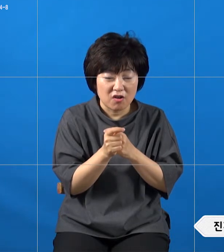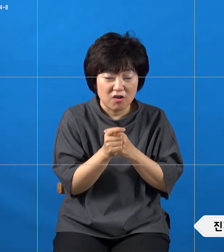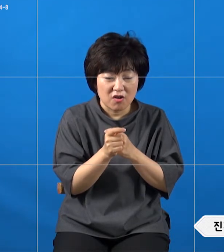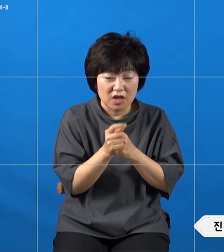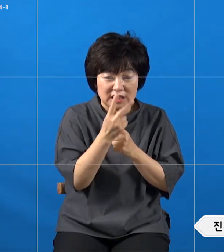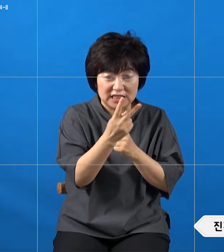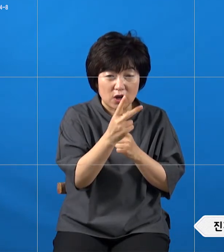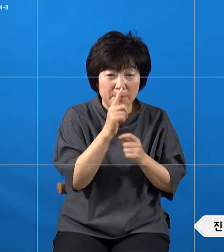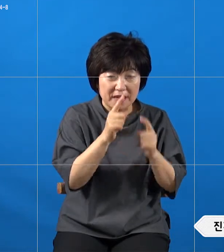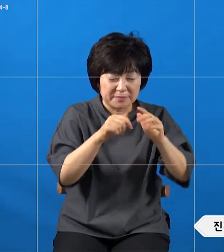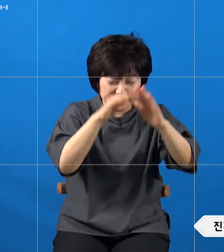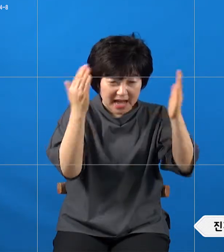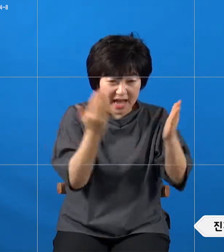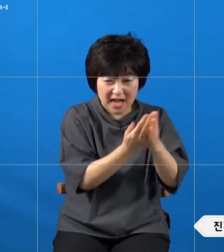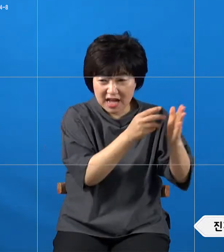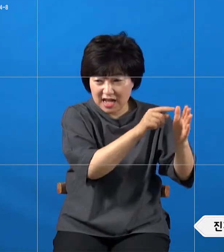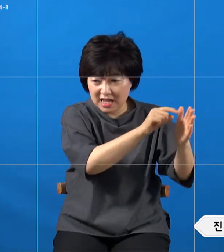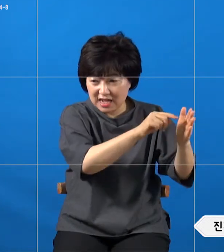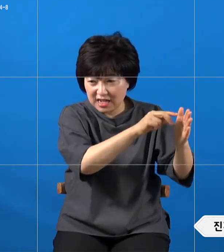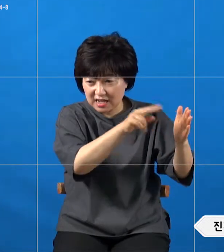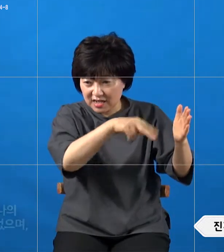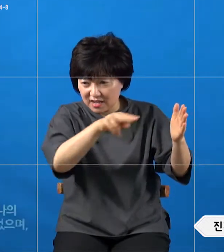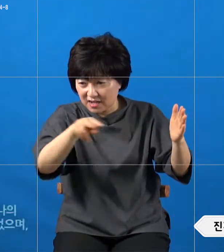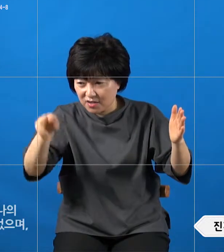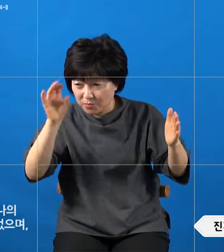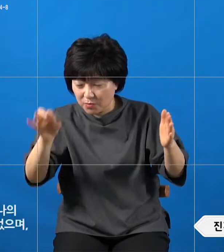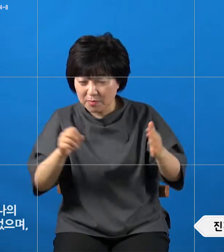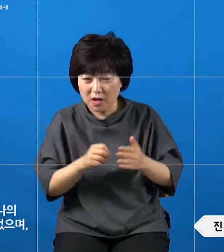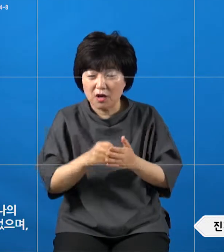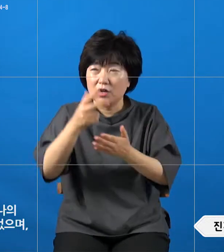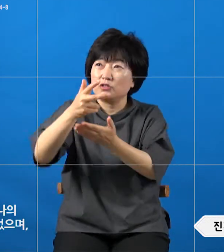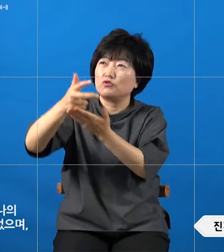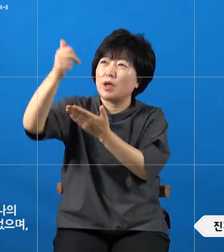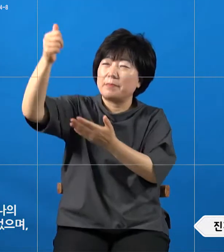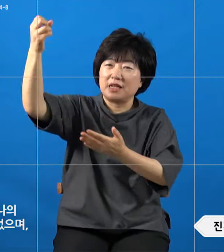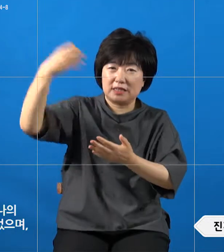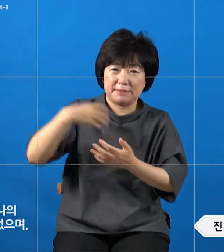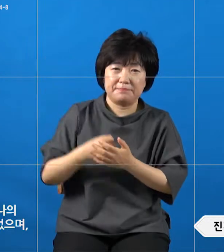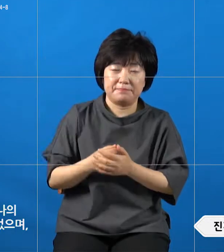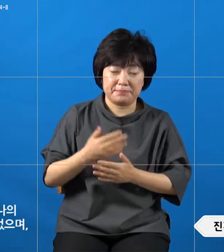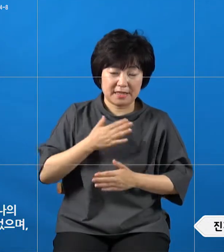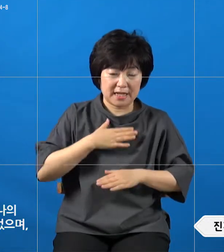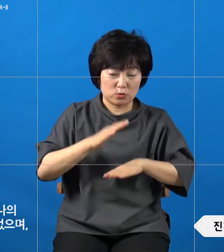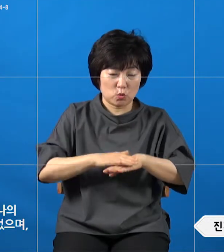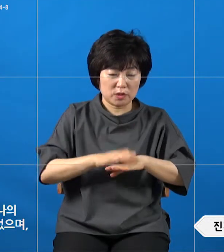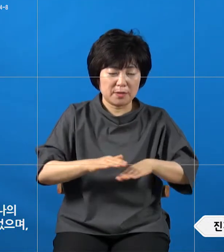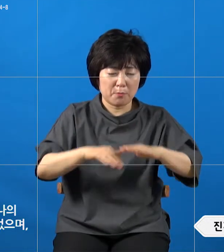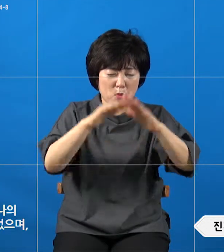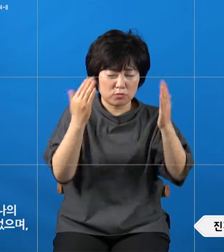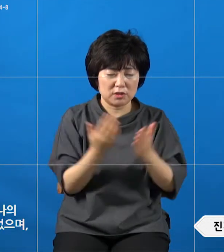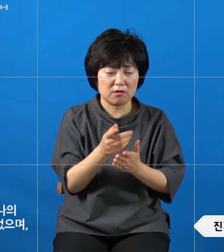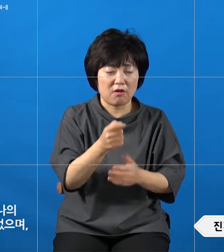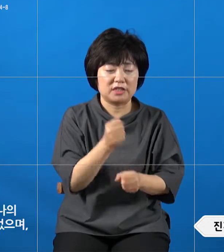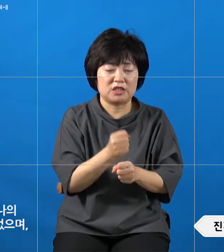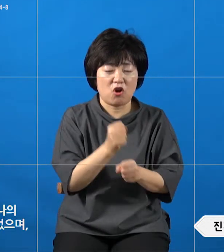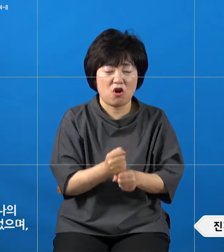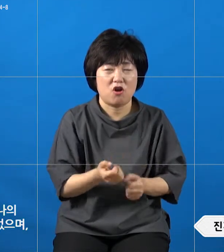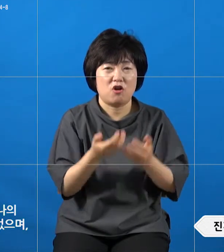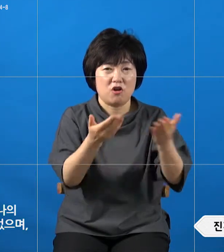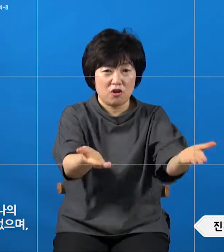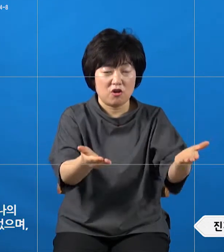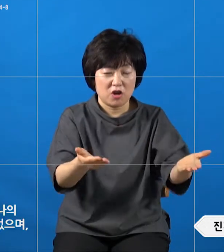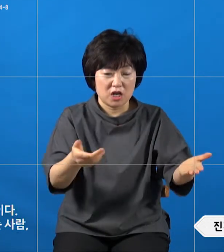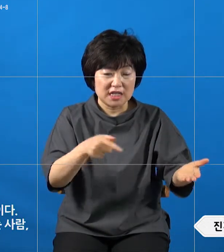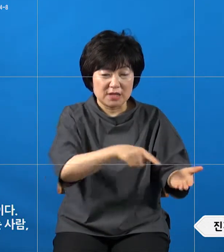2절의 말씀을 보면 이렇게 나와 있습니다. 주님의 말씀이시다. 나의 손이 이 모든 것을 지었으며